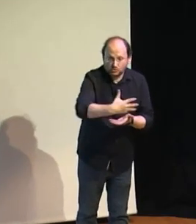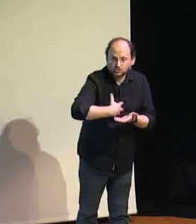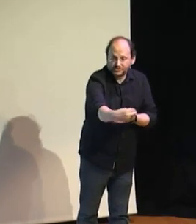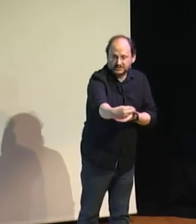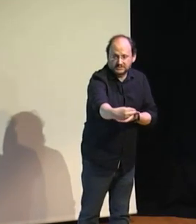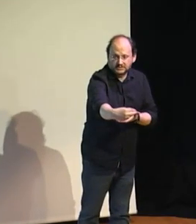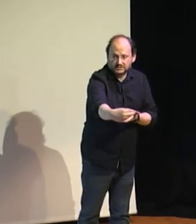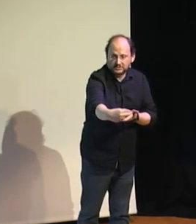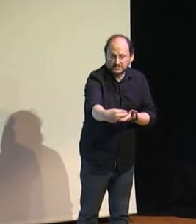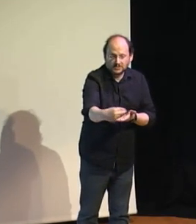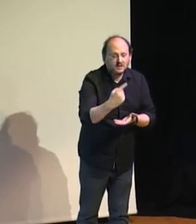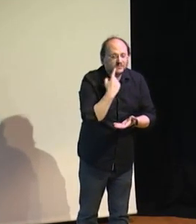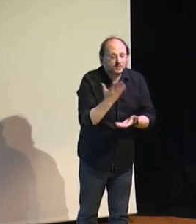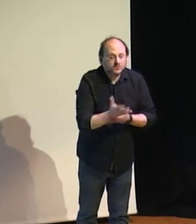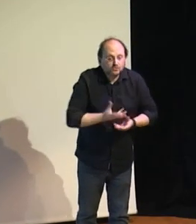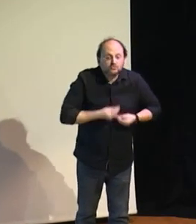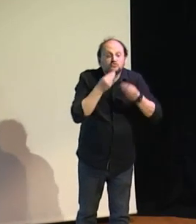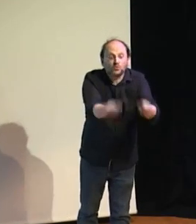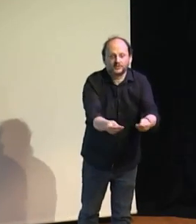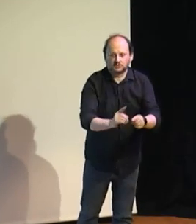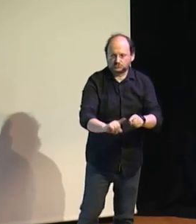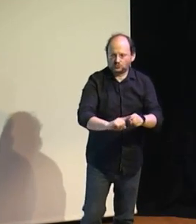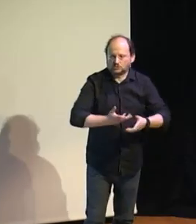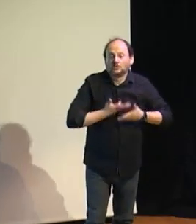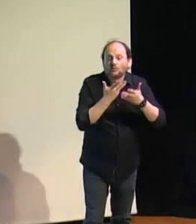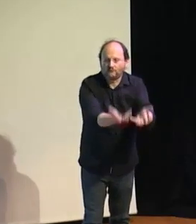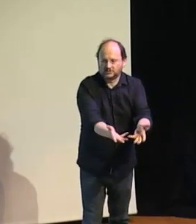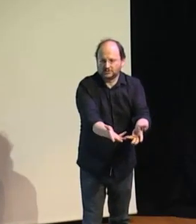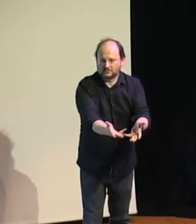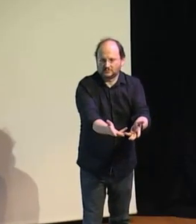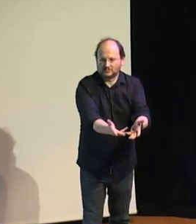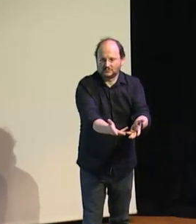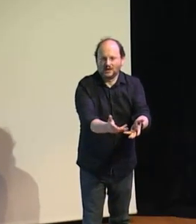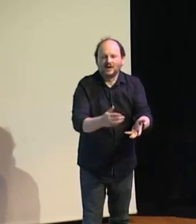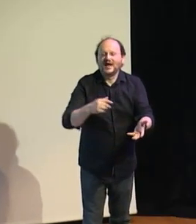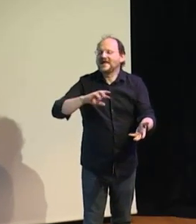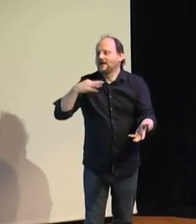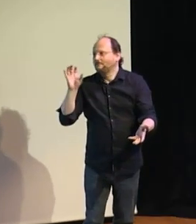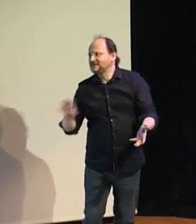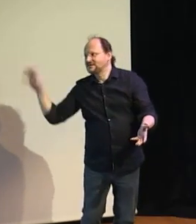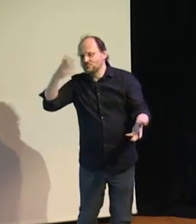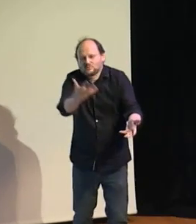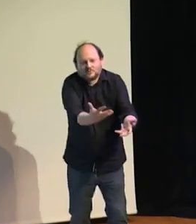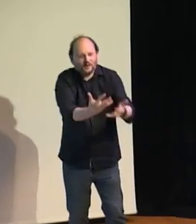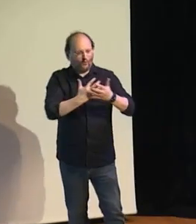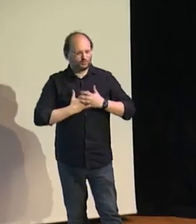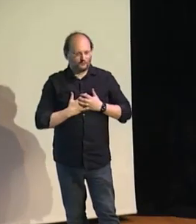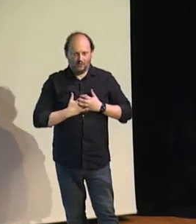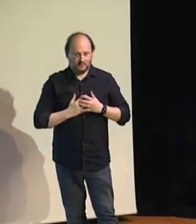aimer est plus directionnel en France. Il donne vers l'extérieur. Alors qu'aux États-Unis, au Royaume-Uni, c'est